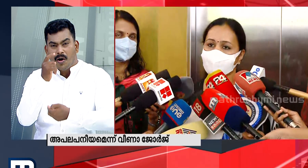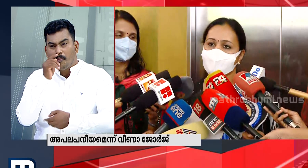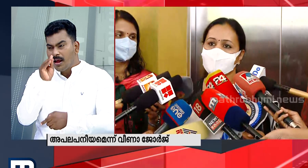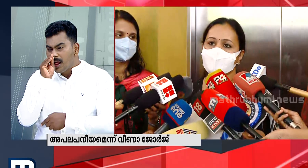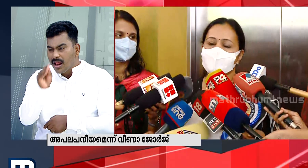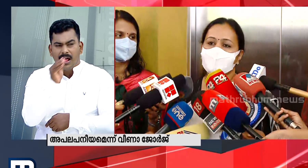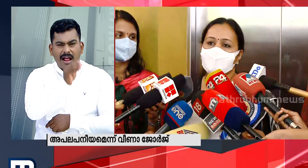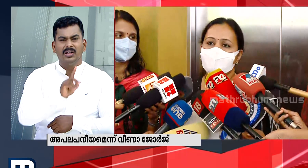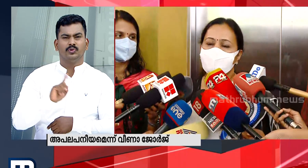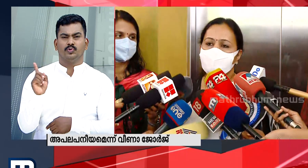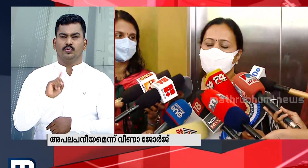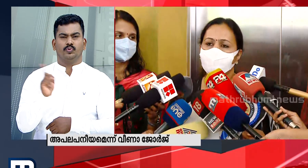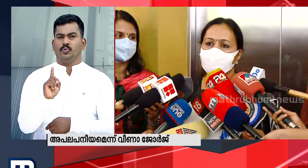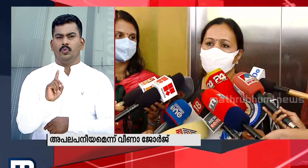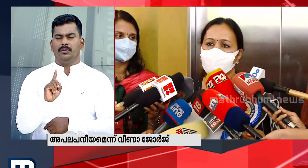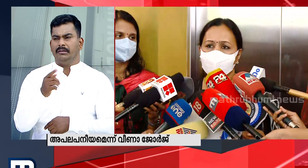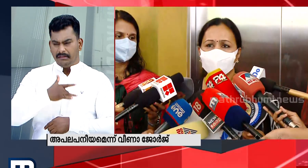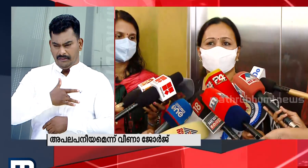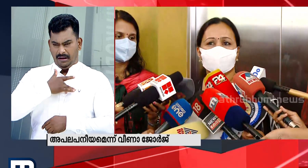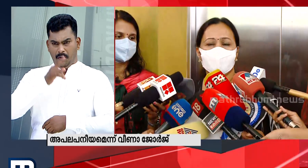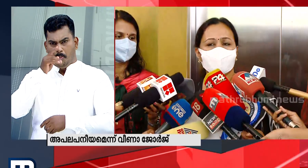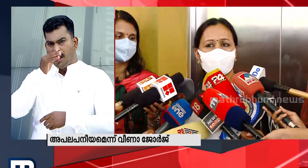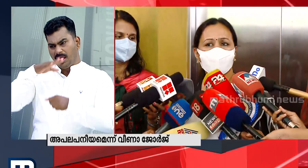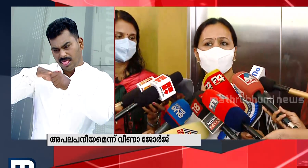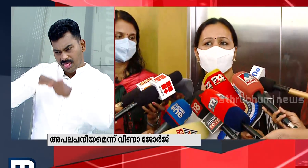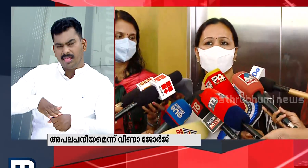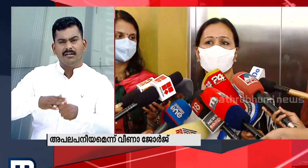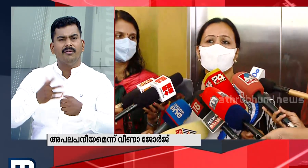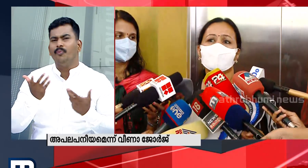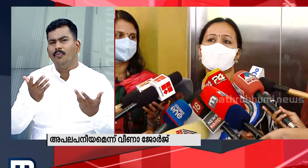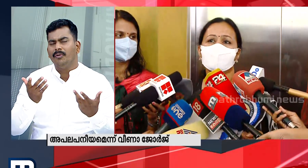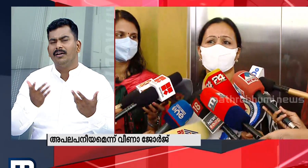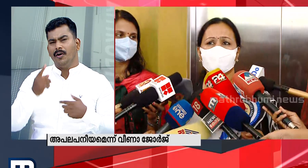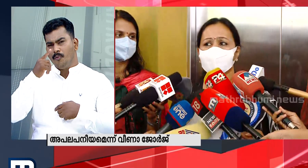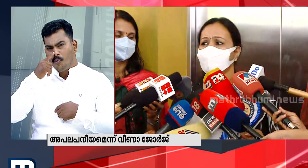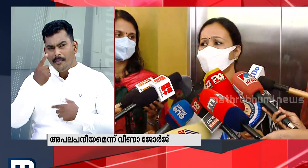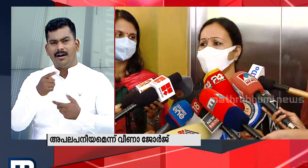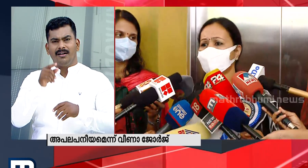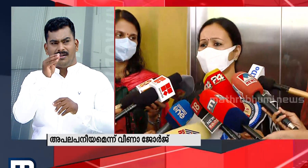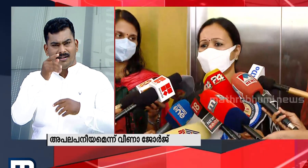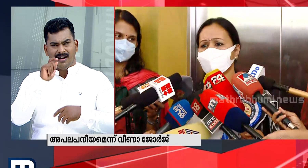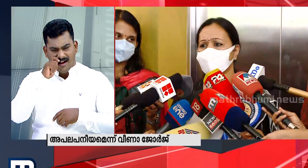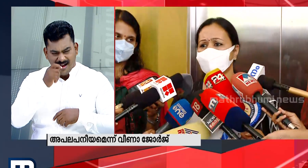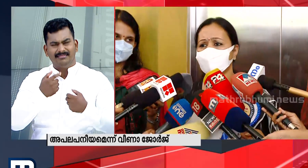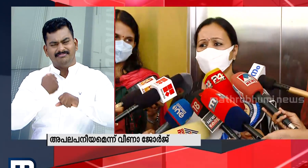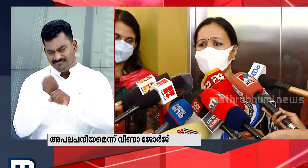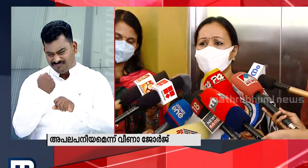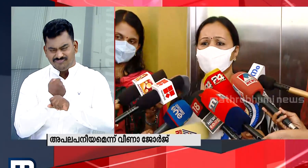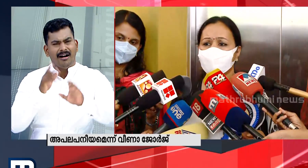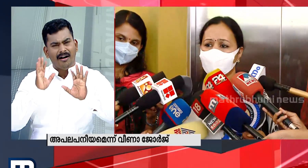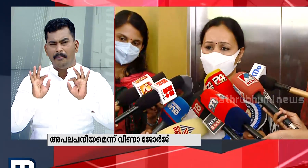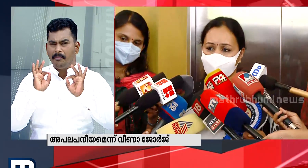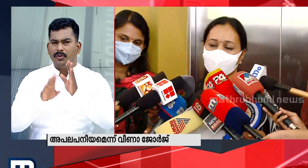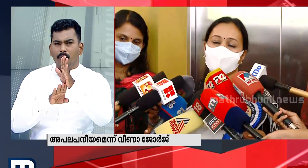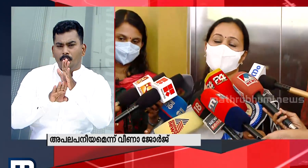തെറ്റാണ്. സ്ത്രീകളും കുട്ടികളും അവർ നടത്തുന്നുള്ള പ്രവർത്തനങ്ങൾക്ക് വലിയ രീതിയിലുള്ള മുന്നേറ്റമാണ് സ്ത്രീകൾക്കും പെൺകുട്ടികൾക്കും